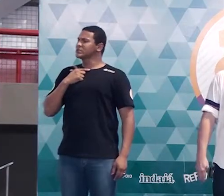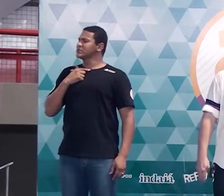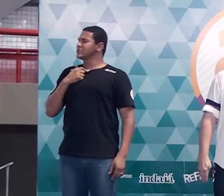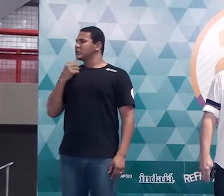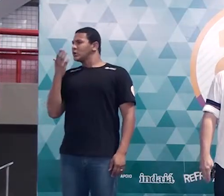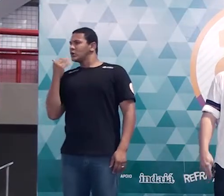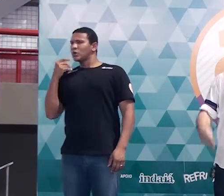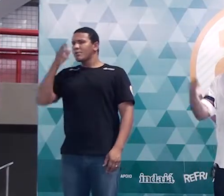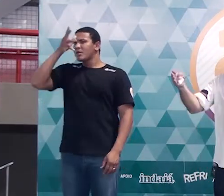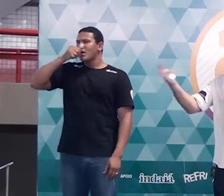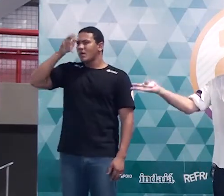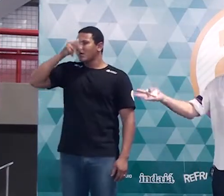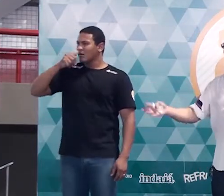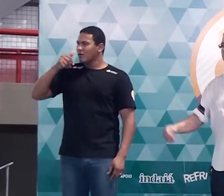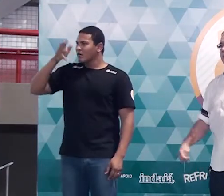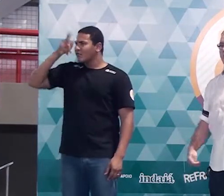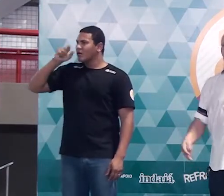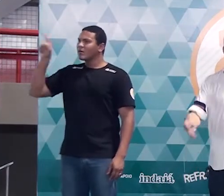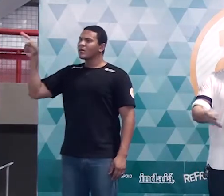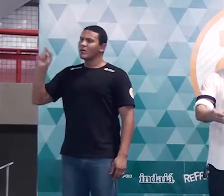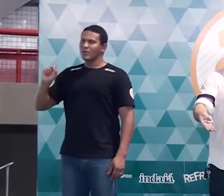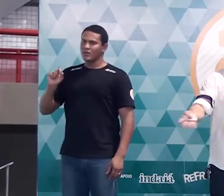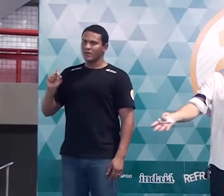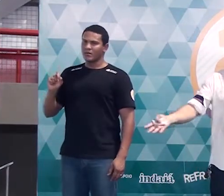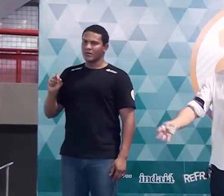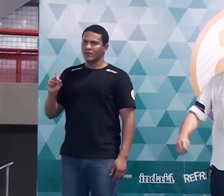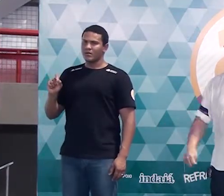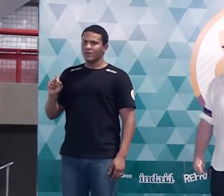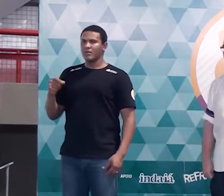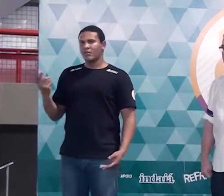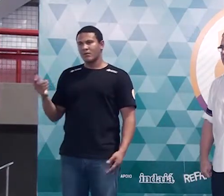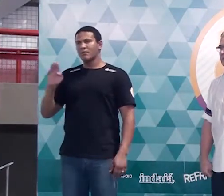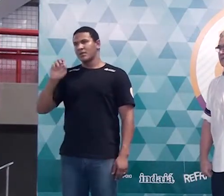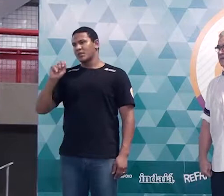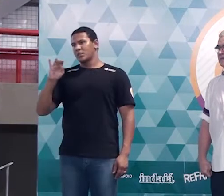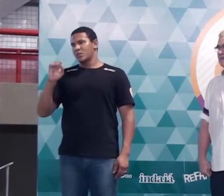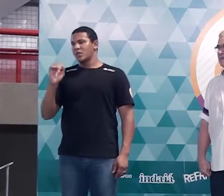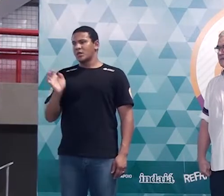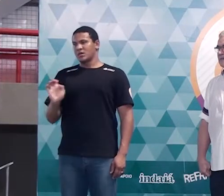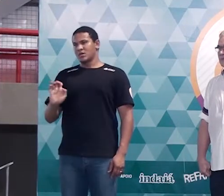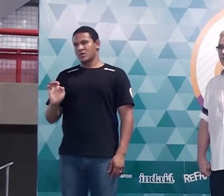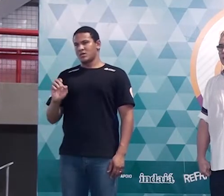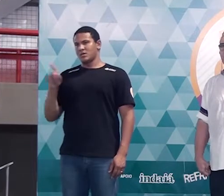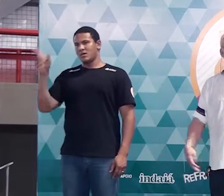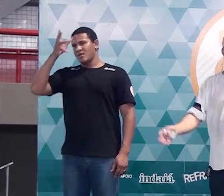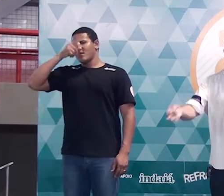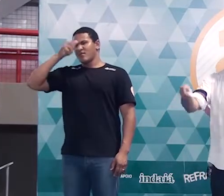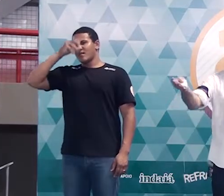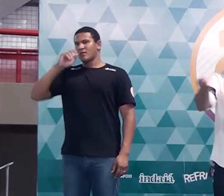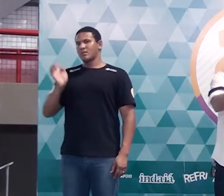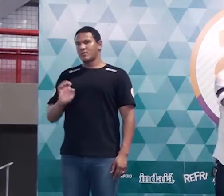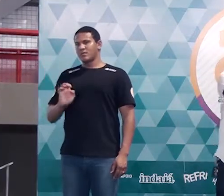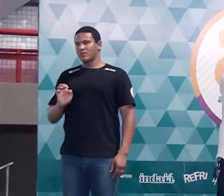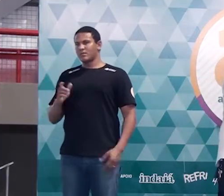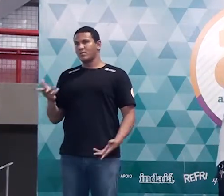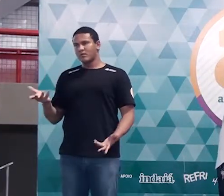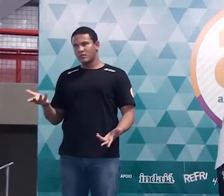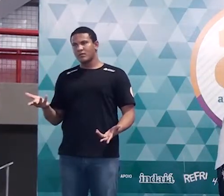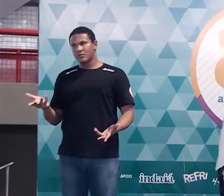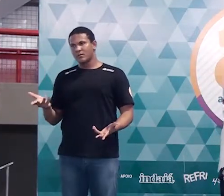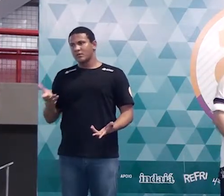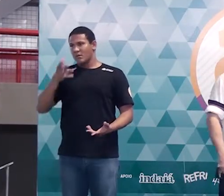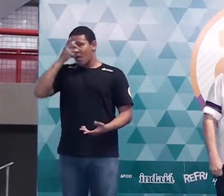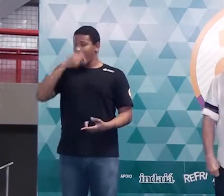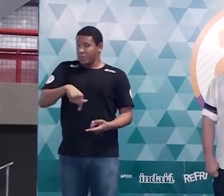frango. Porque frango lá é o que a gente chama aqui de baitola. E para a gente comer um frango é comer uma